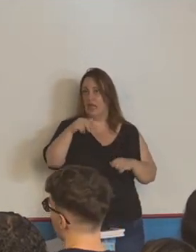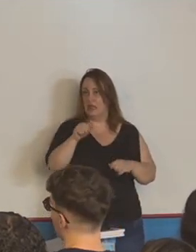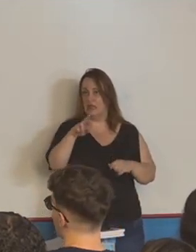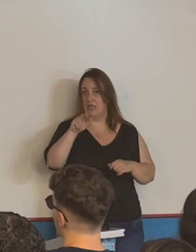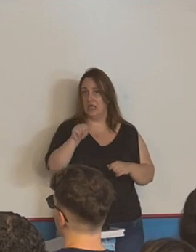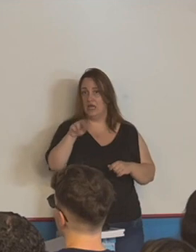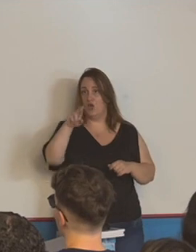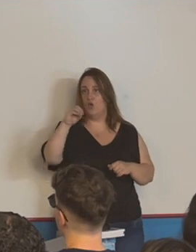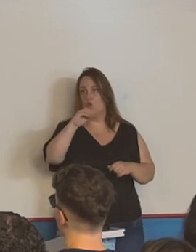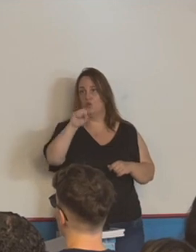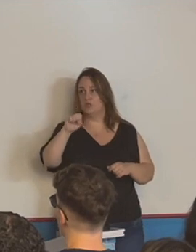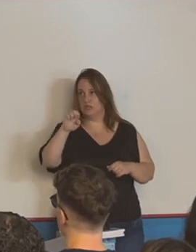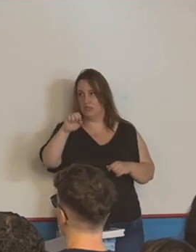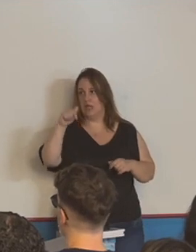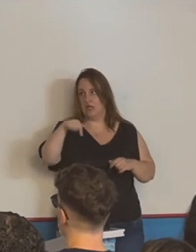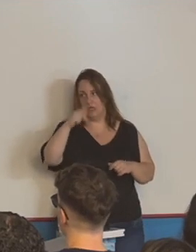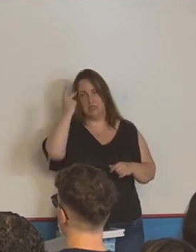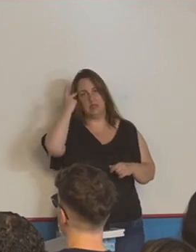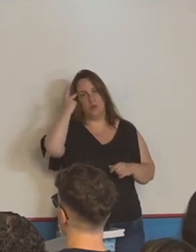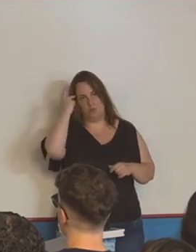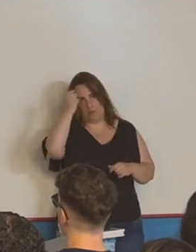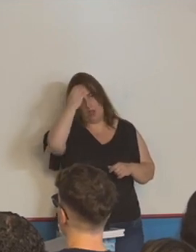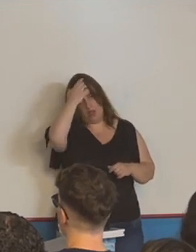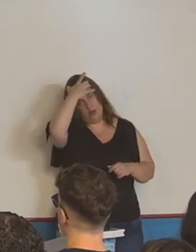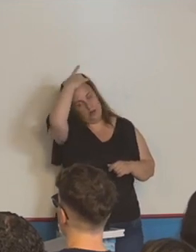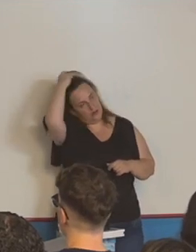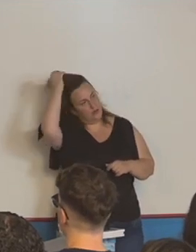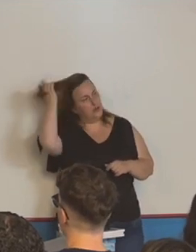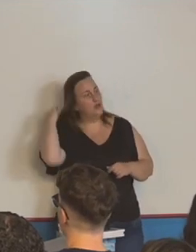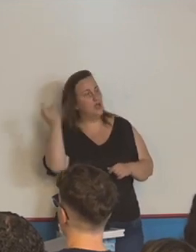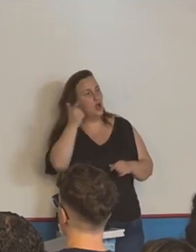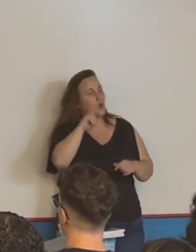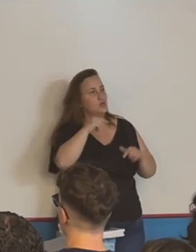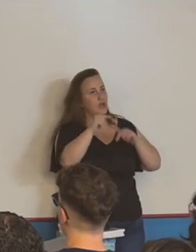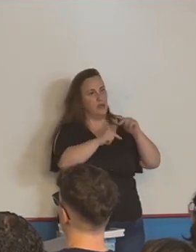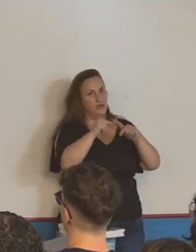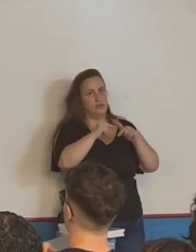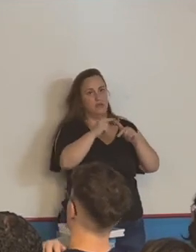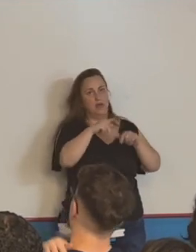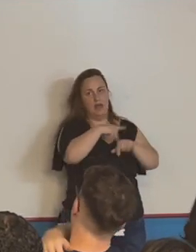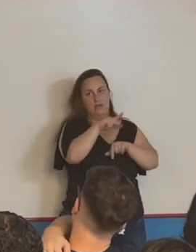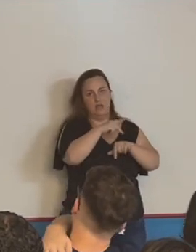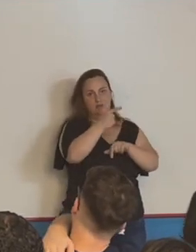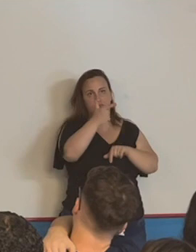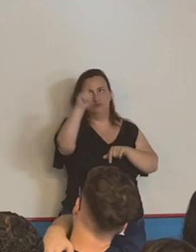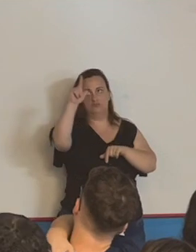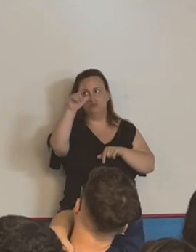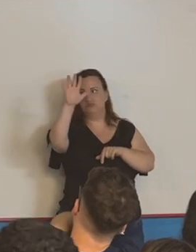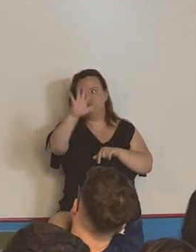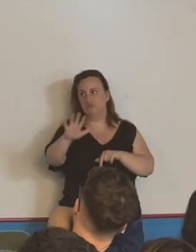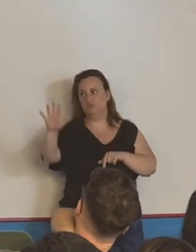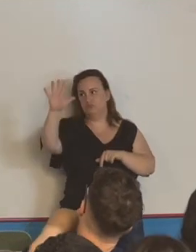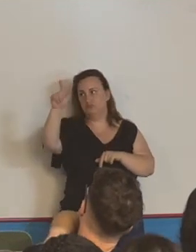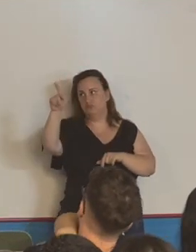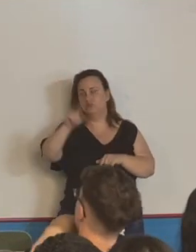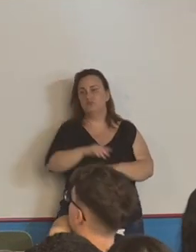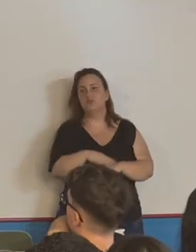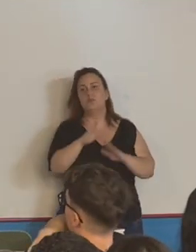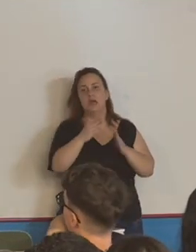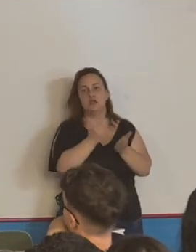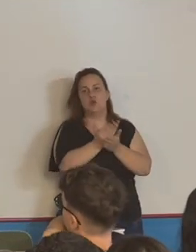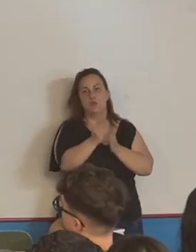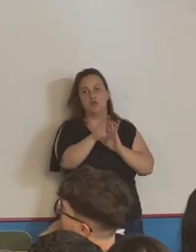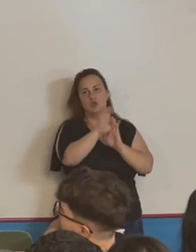Paulo, que já tem um alcance internacional, essa galeria. Então, mas foi através dos editais.